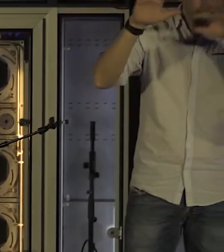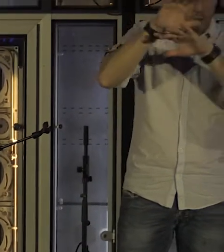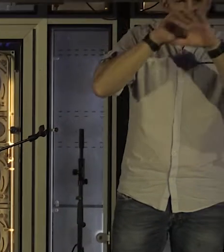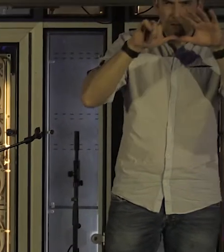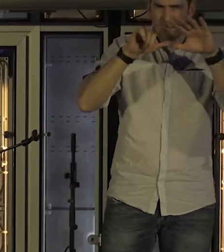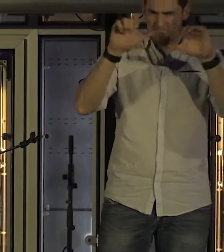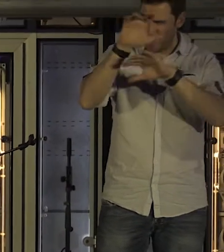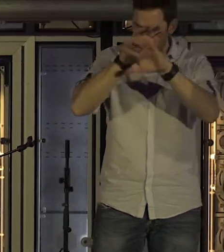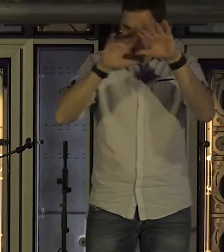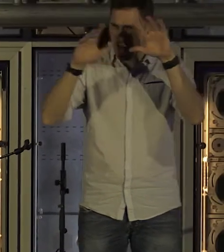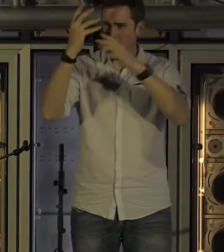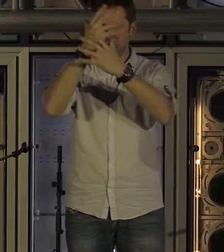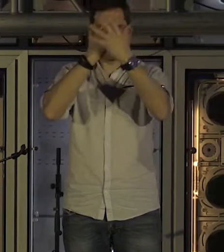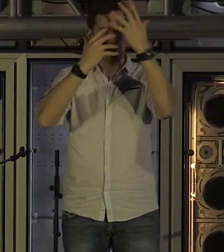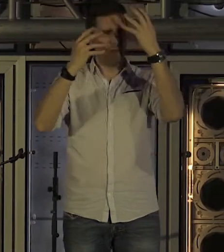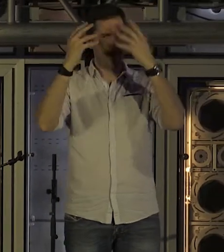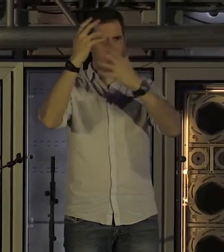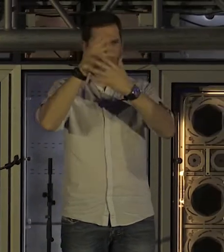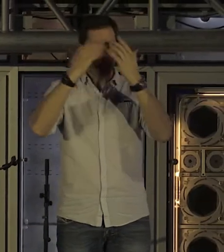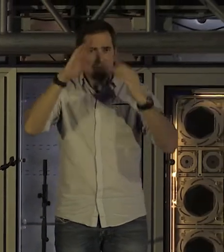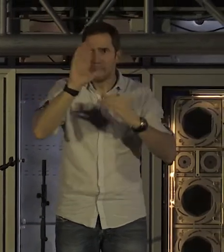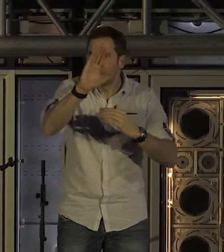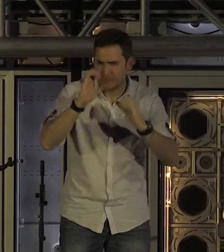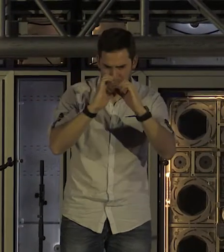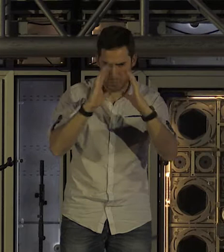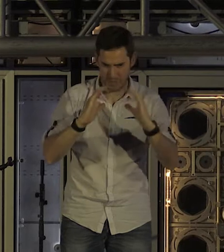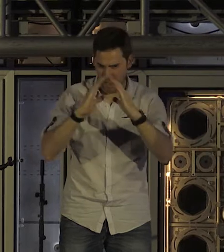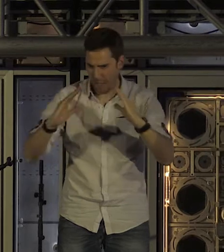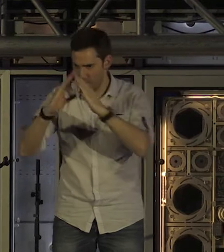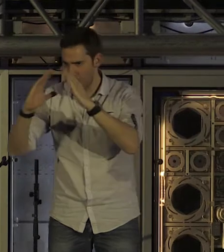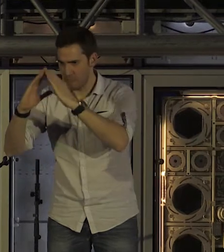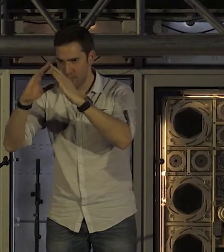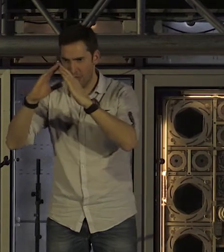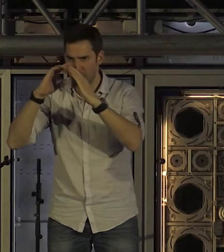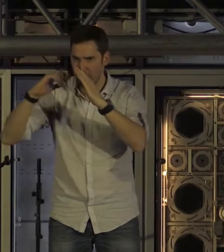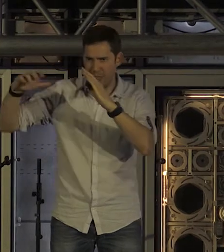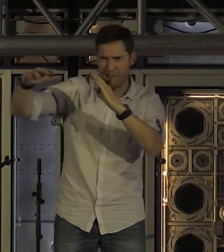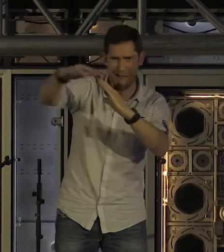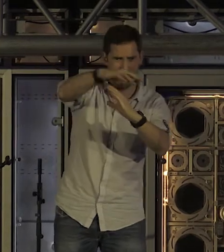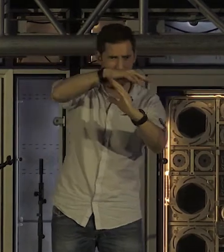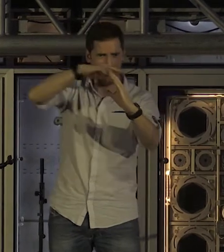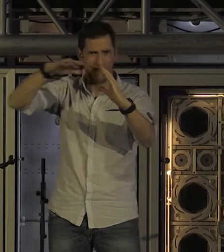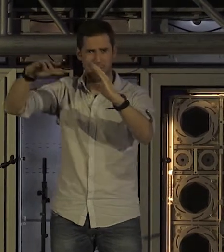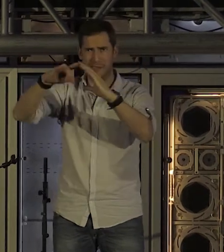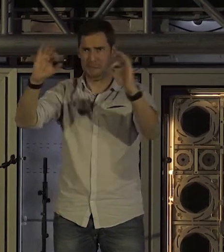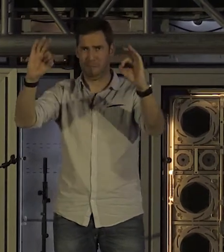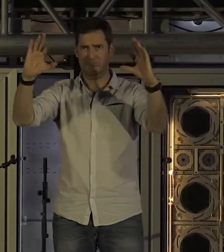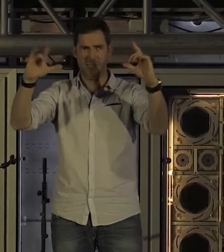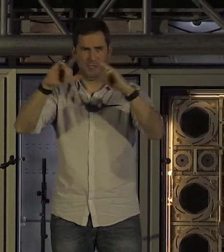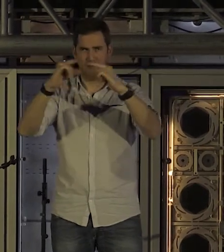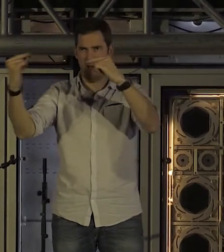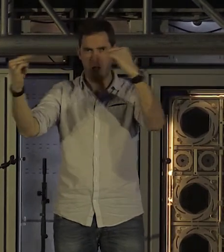Le brouillard qui se montre autour des collines, comme des oriflammes époustouflantes d'une